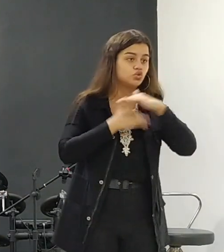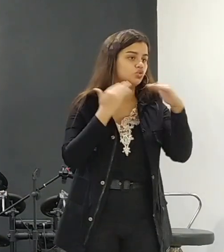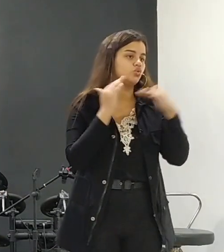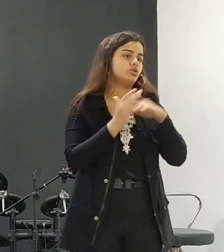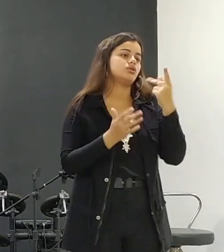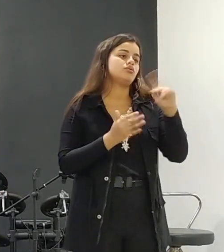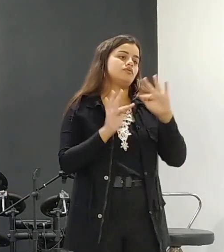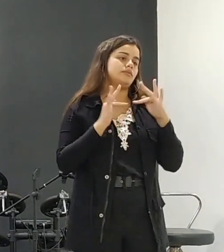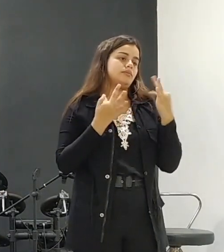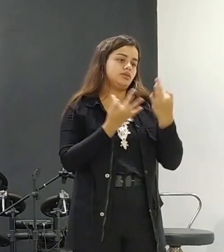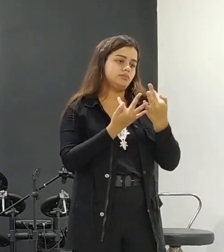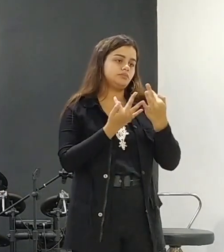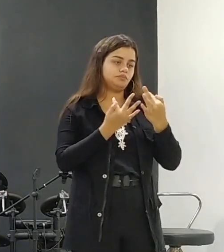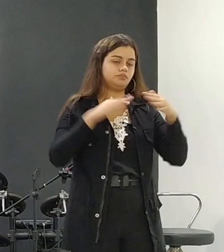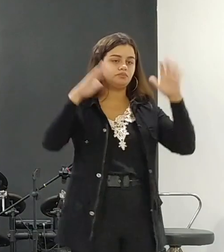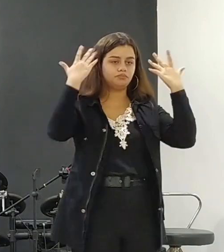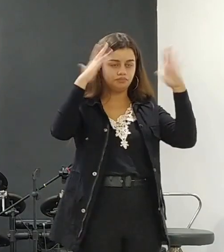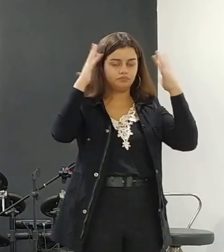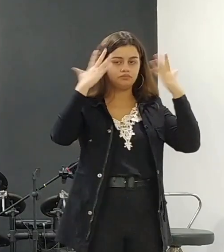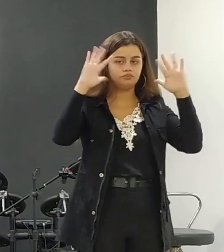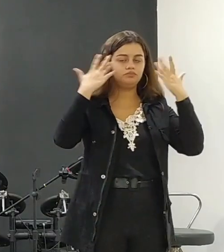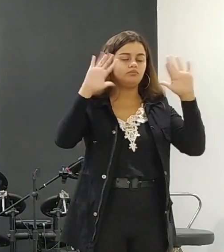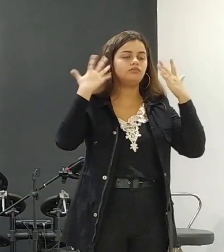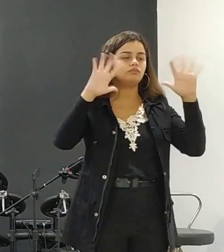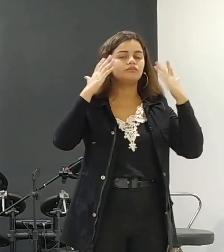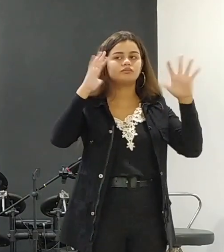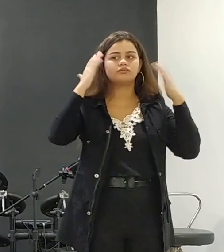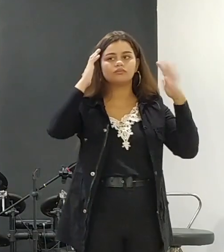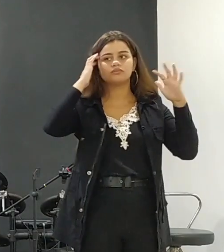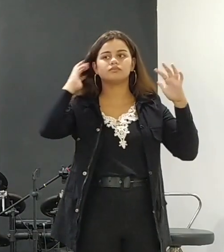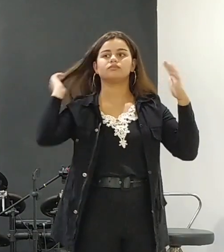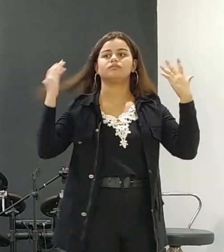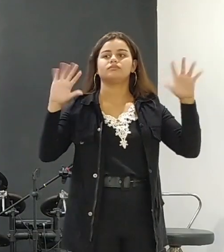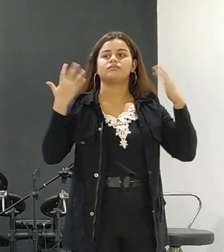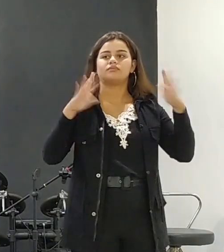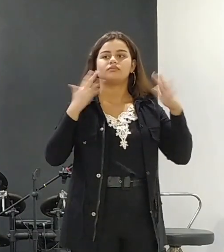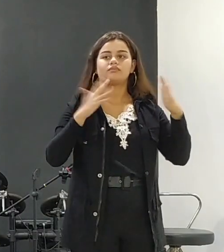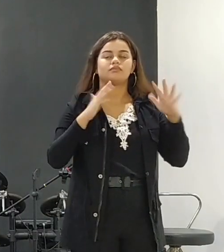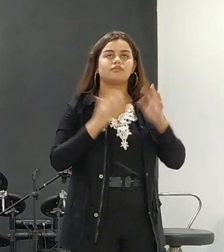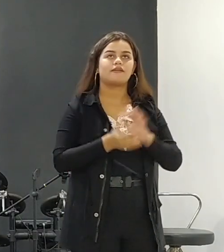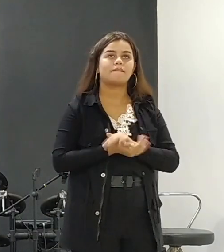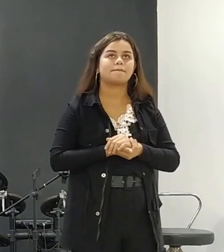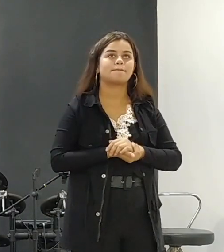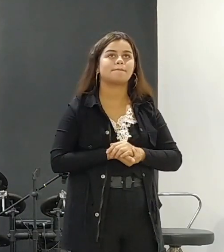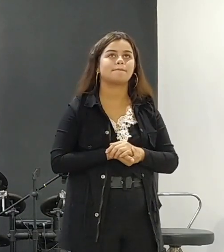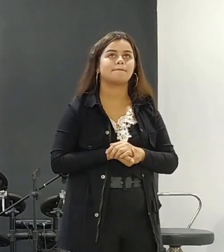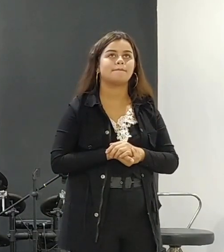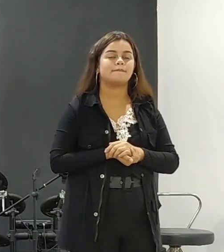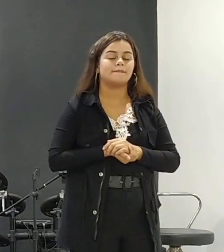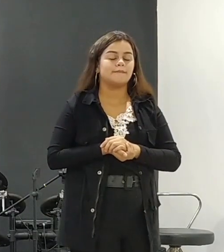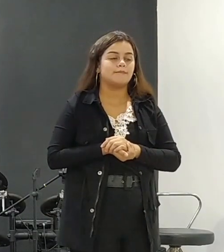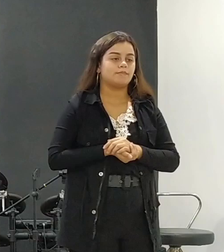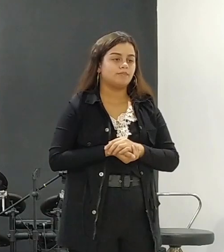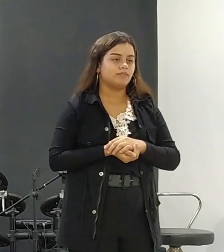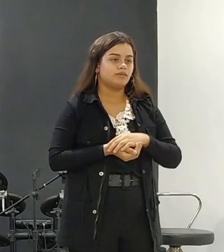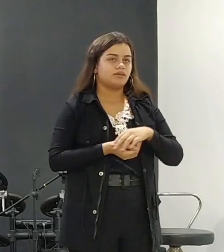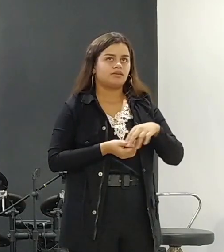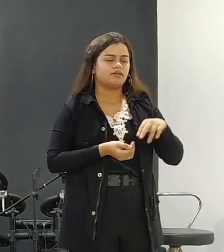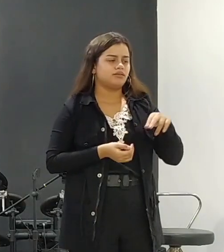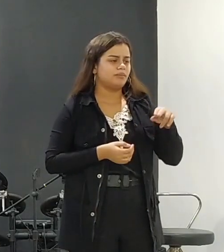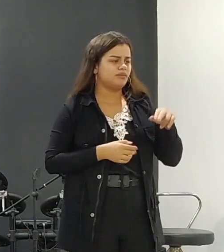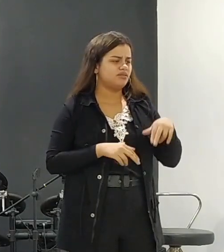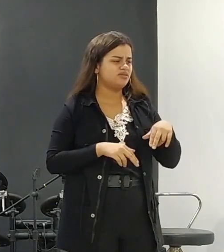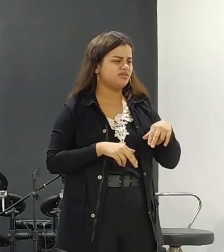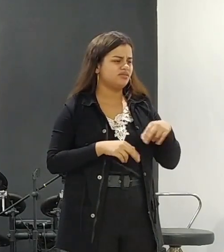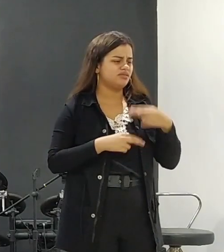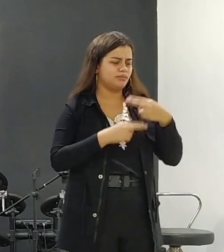família. Porque a família é projeto de Deus. Neemias